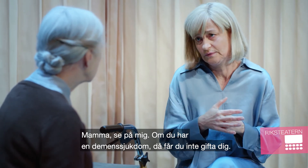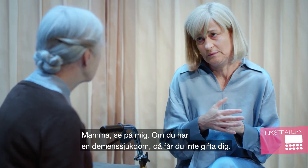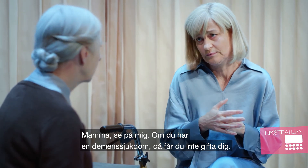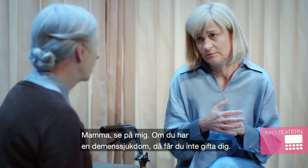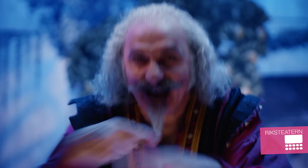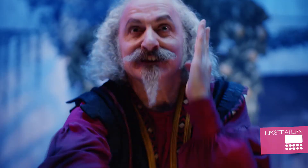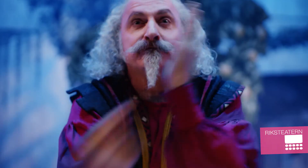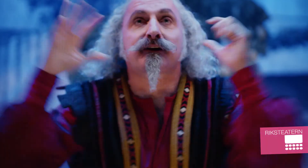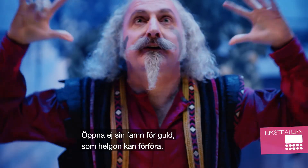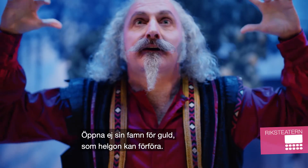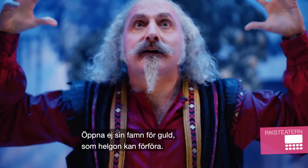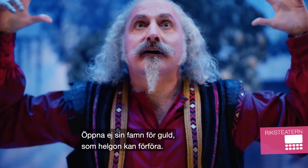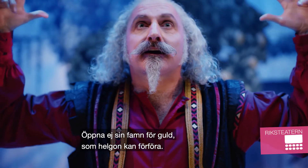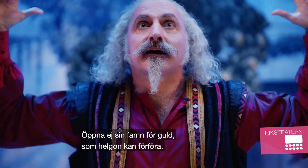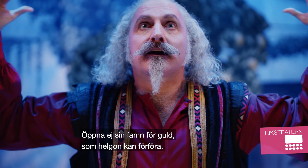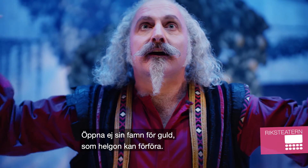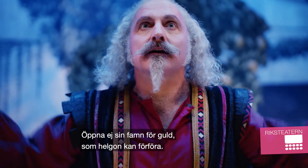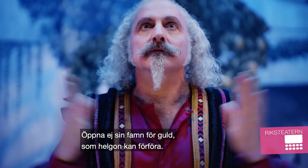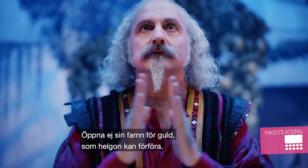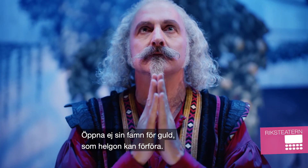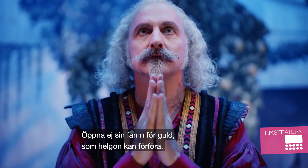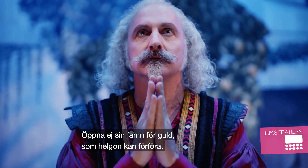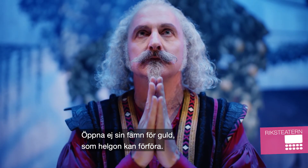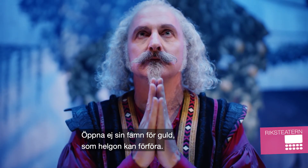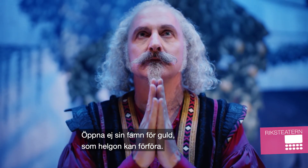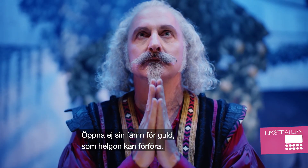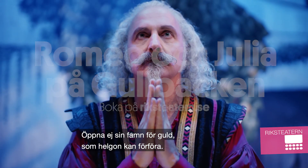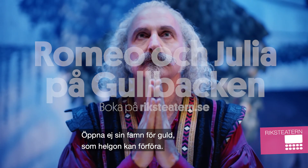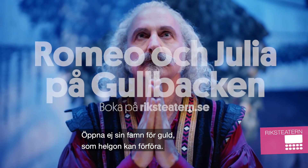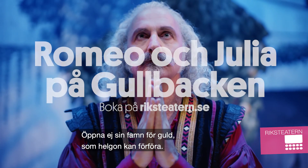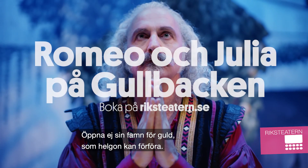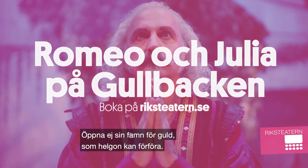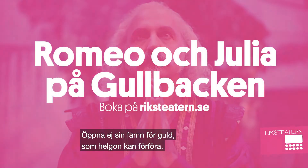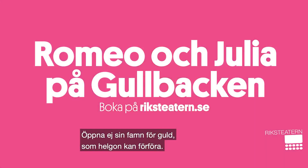stadium, då får du inte gifta dig. Öppna ej sin famn för guld som helgon kan förföra.